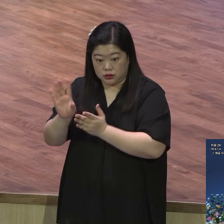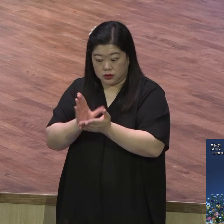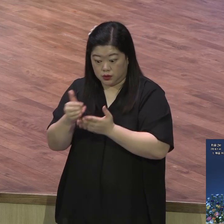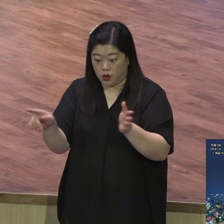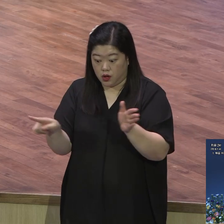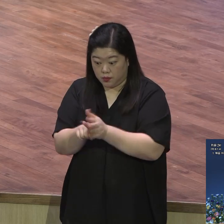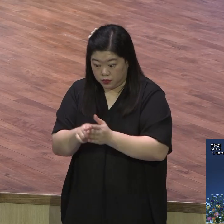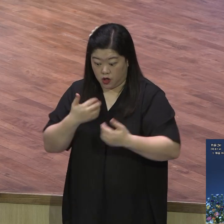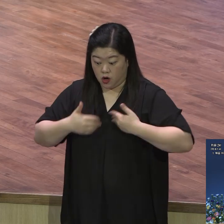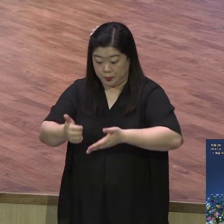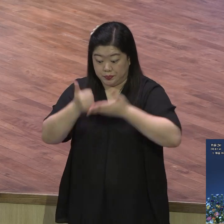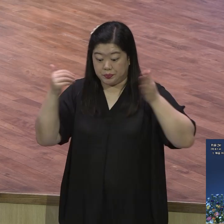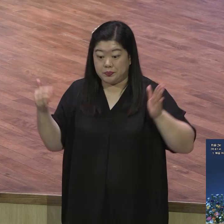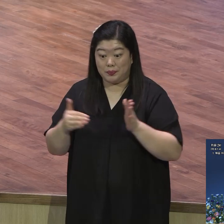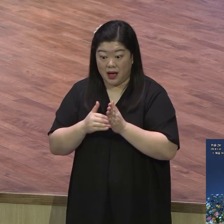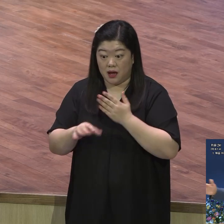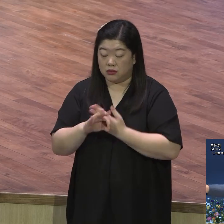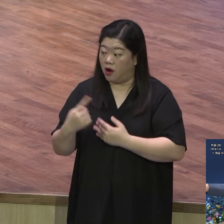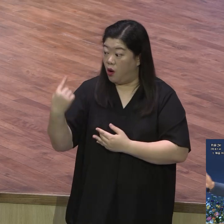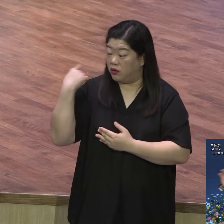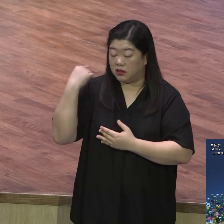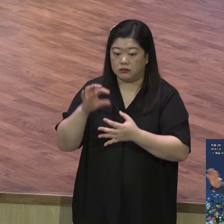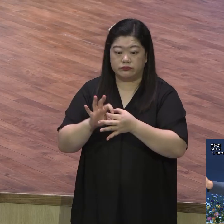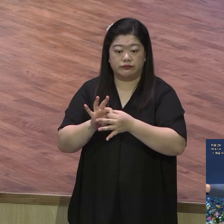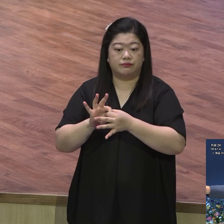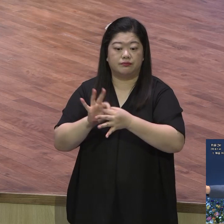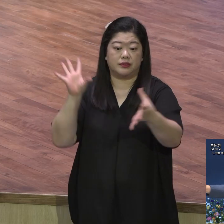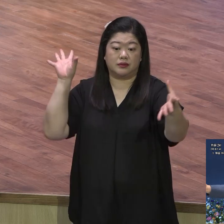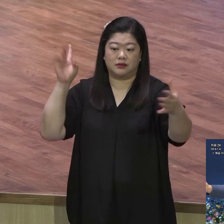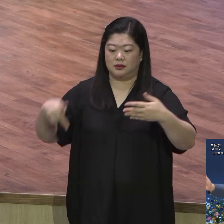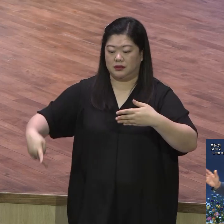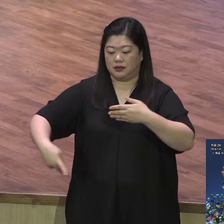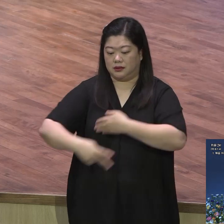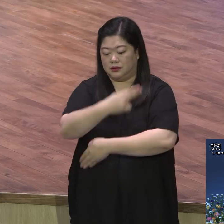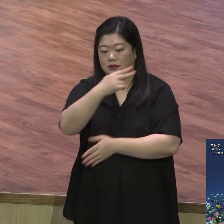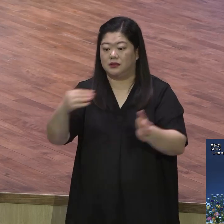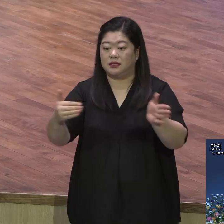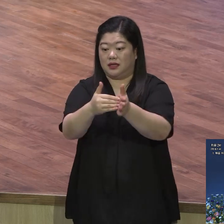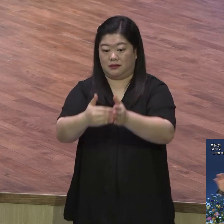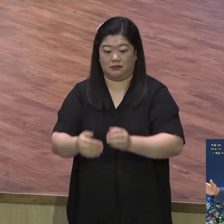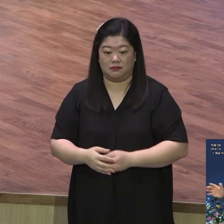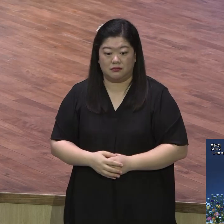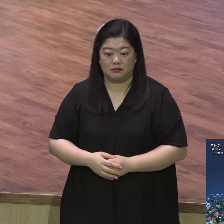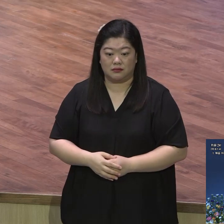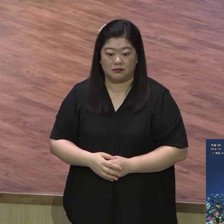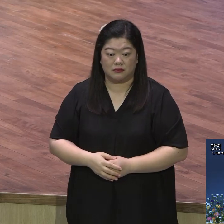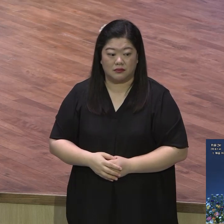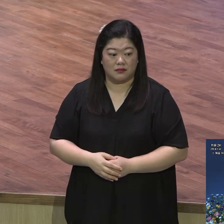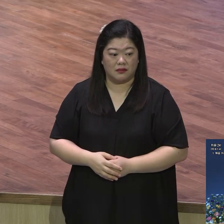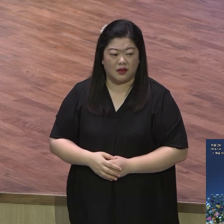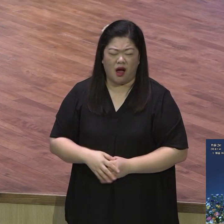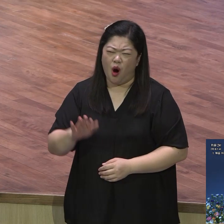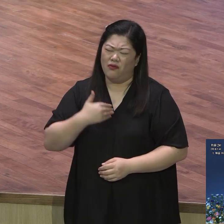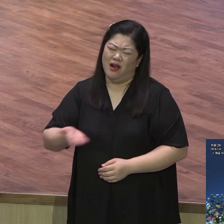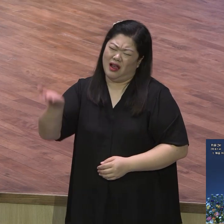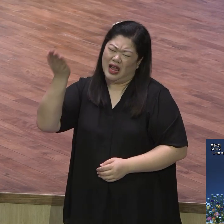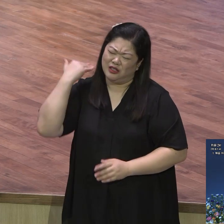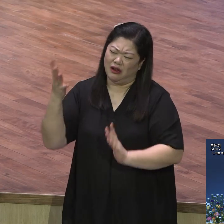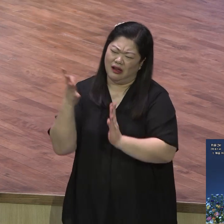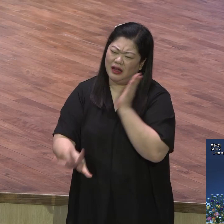새로운 피조물이라 이전 건 지나갔죠. 이전 건 묻지 않습니다. 이전에 어떻게 살았는지 묻지 않습니다. 예수 믿는